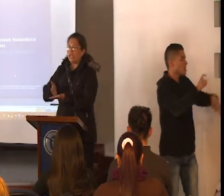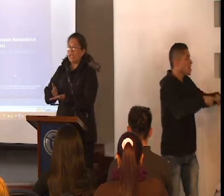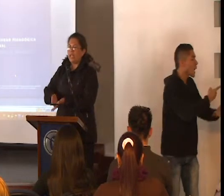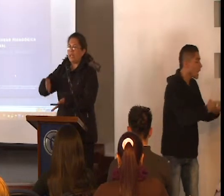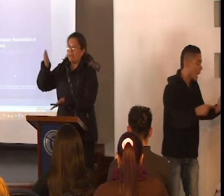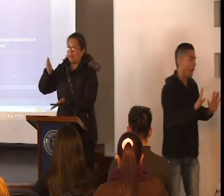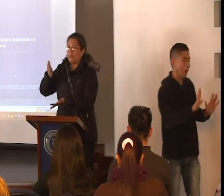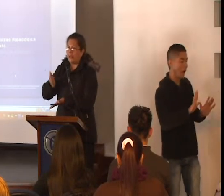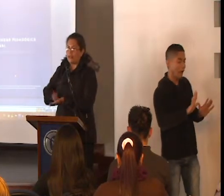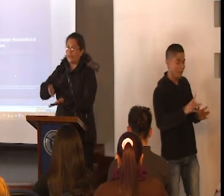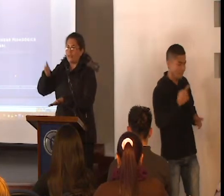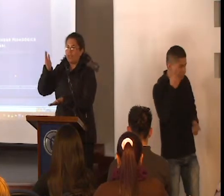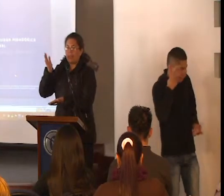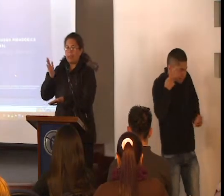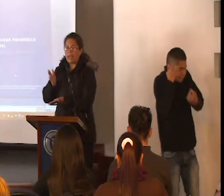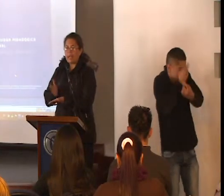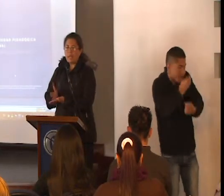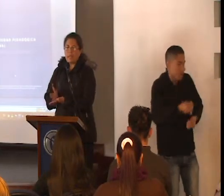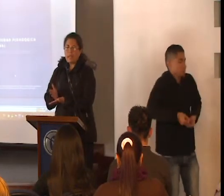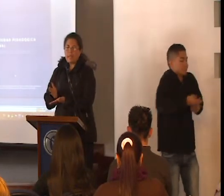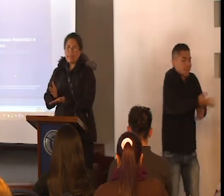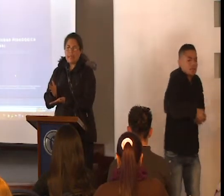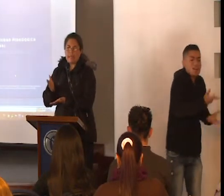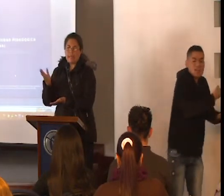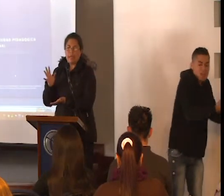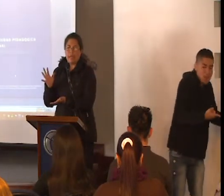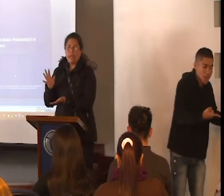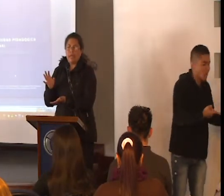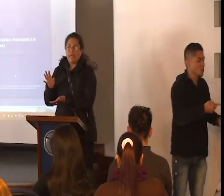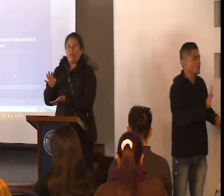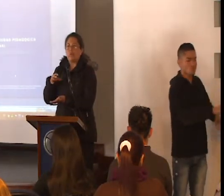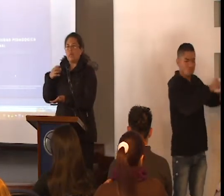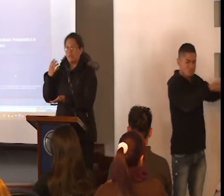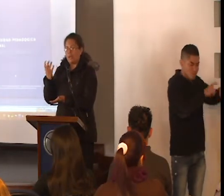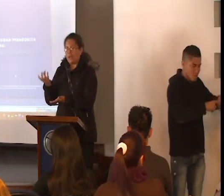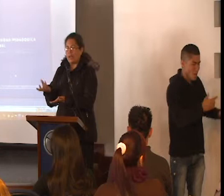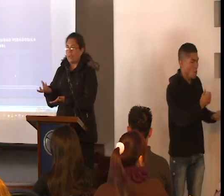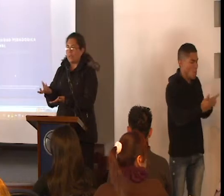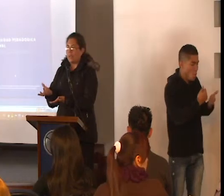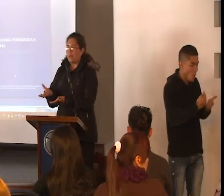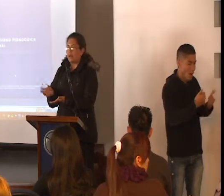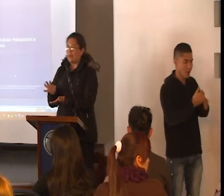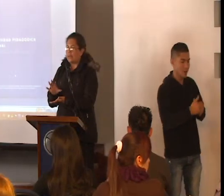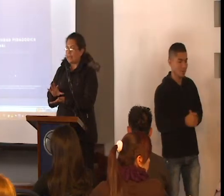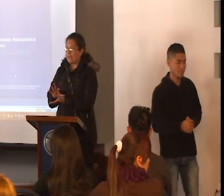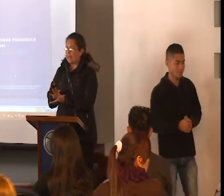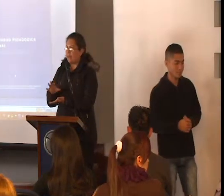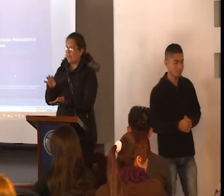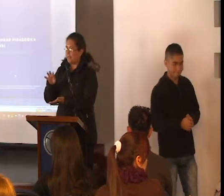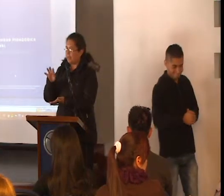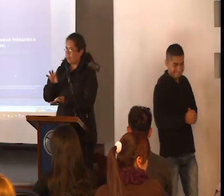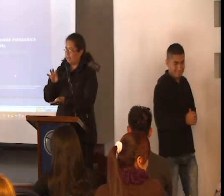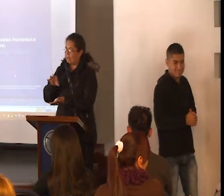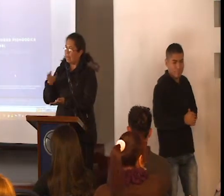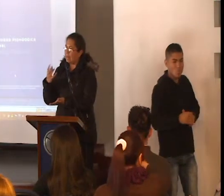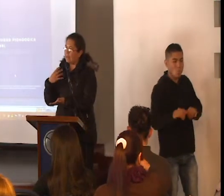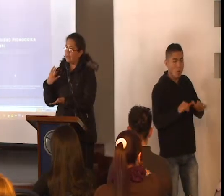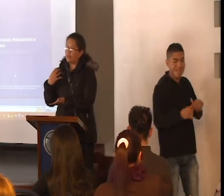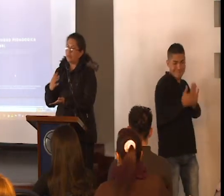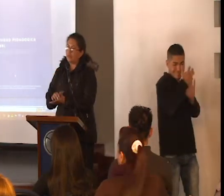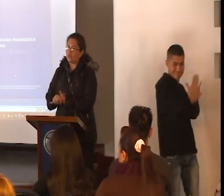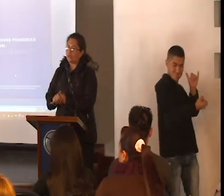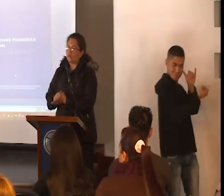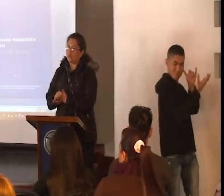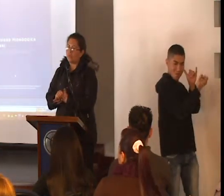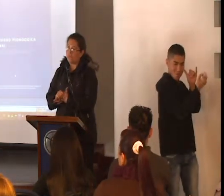y era, pero el niño que tiene, pero específicamente qué es lo que necesita, qué es lo que, cuando la valoración pedagógica que se hacía, pues tenía